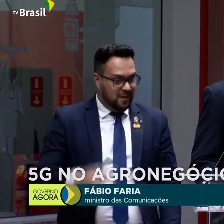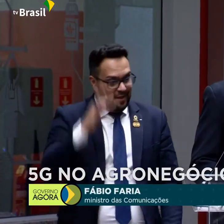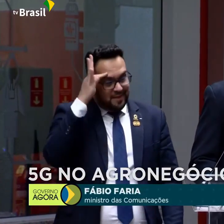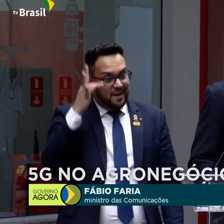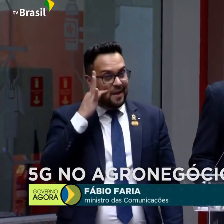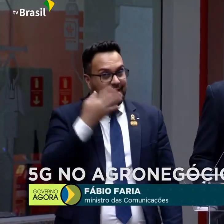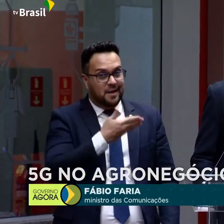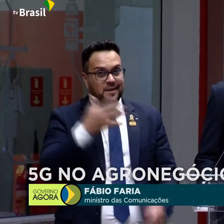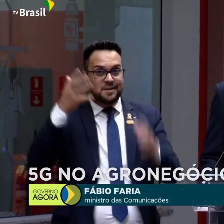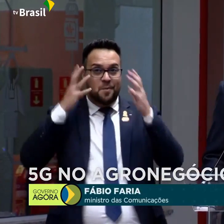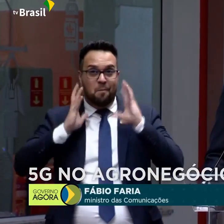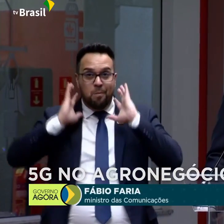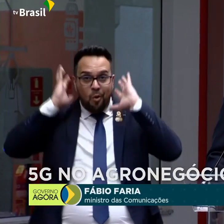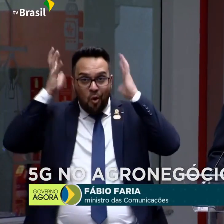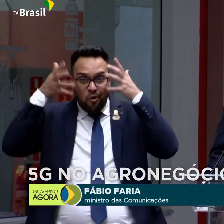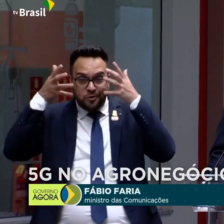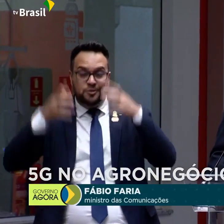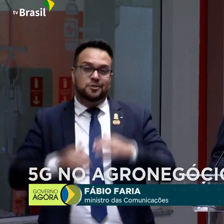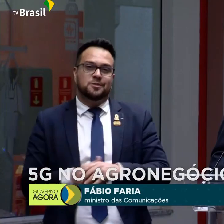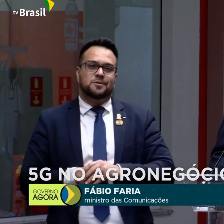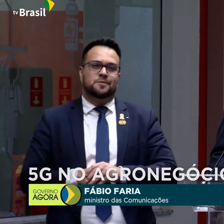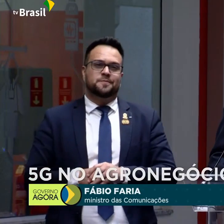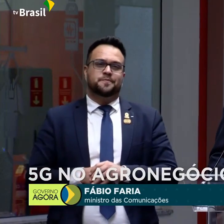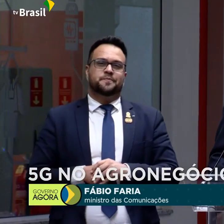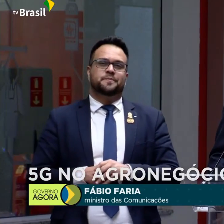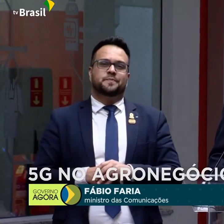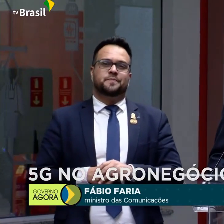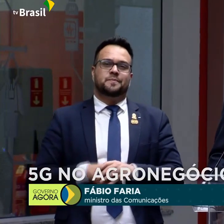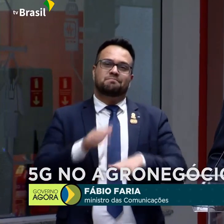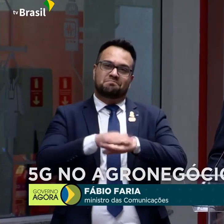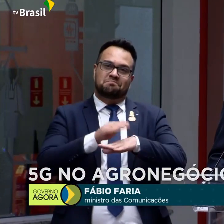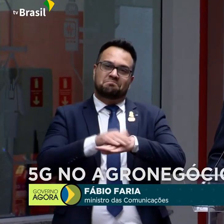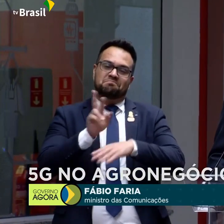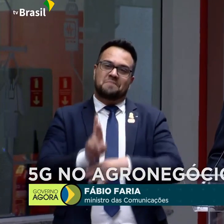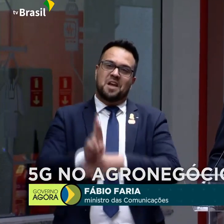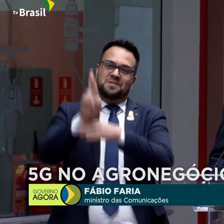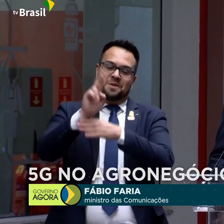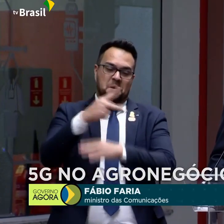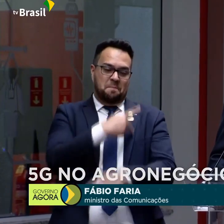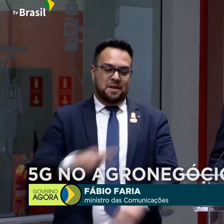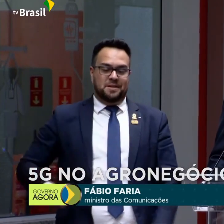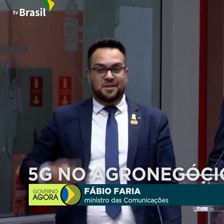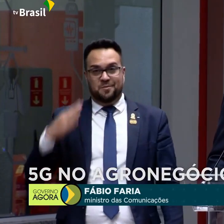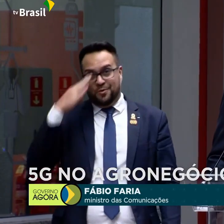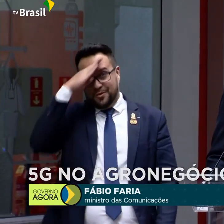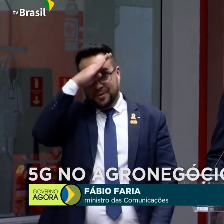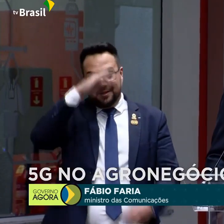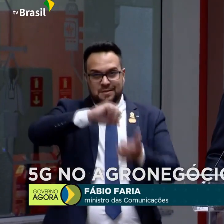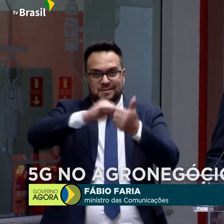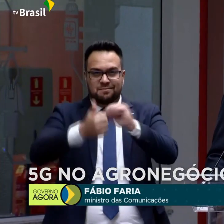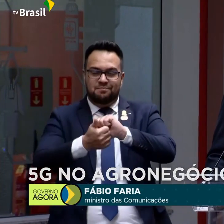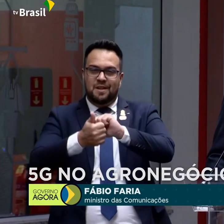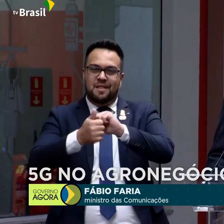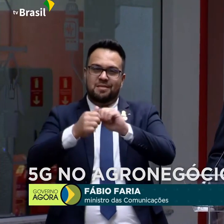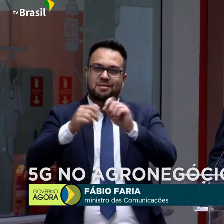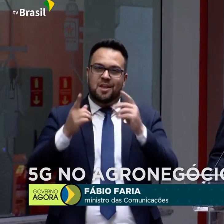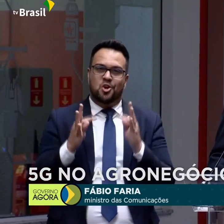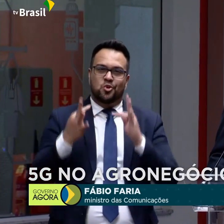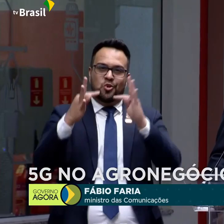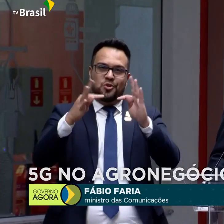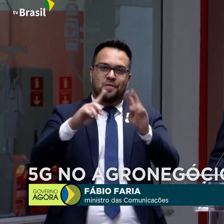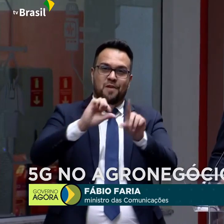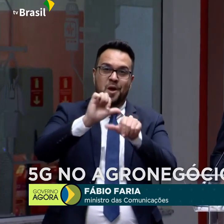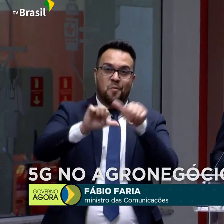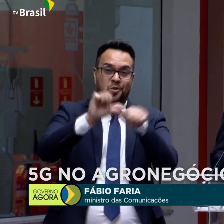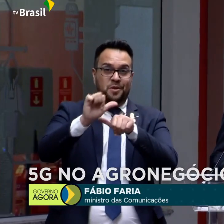Tereza, o ministro Marcos Pontes, sob o comando do nosso presidente, implementando essa tecnologia que vai mudar a próxima